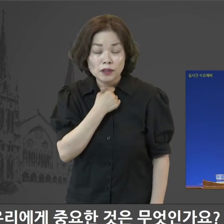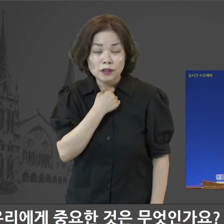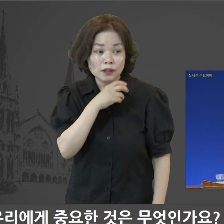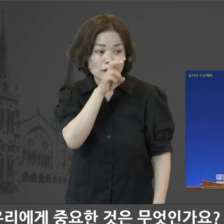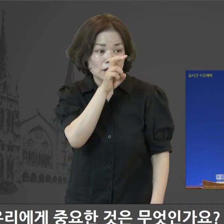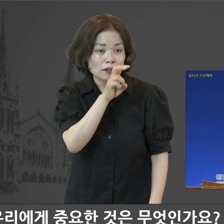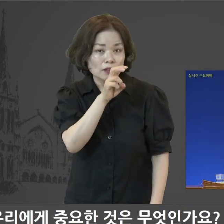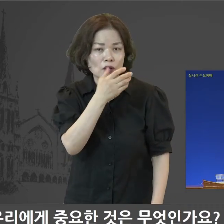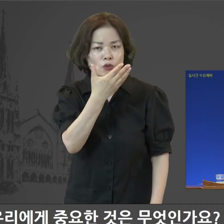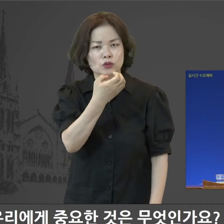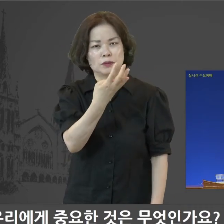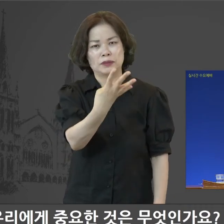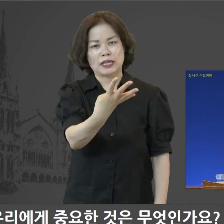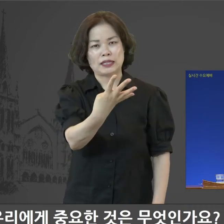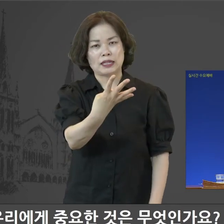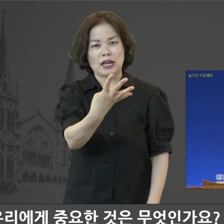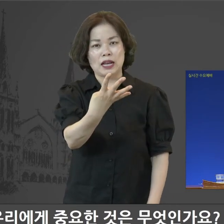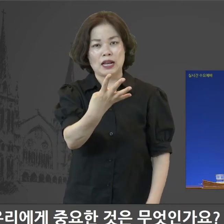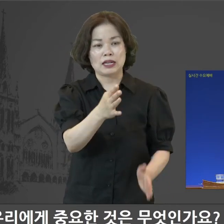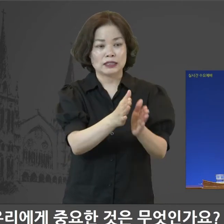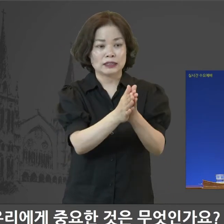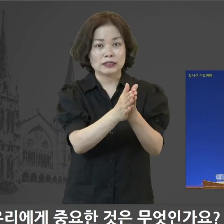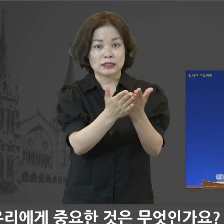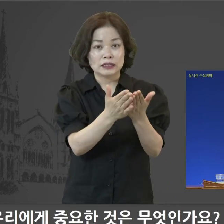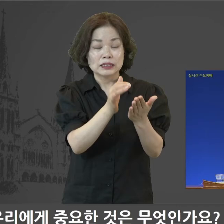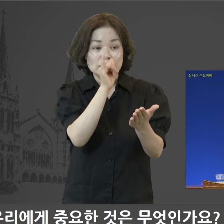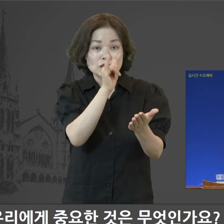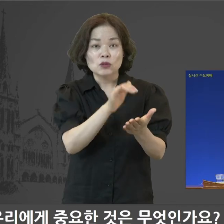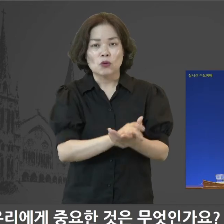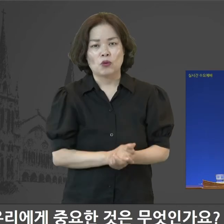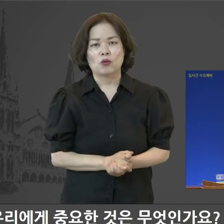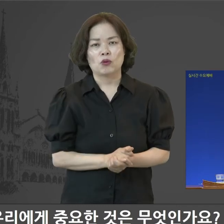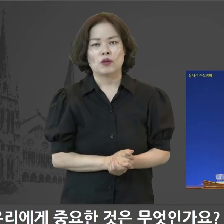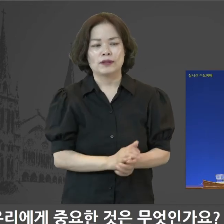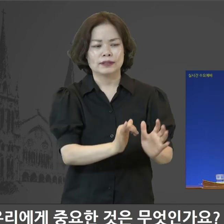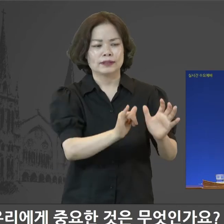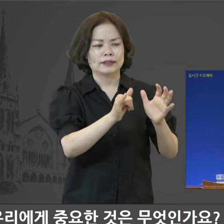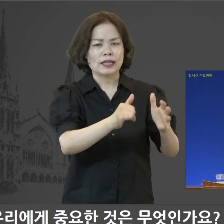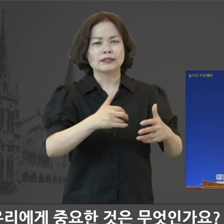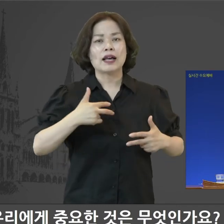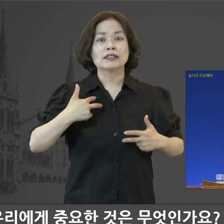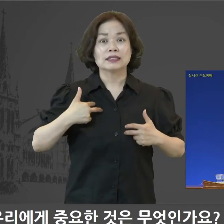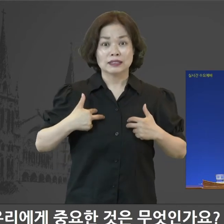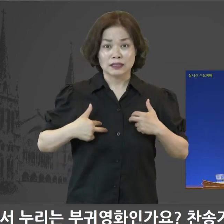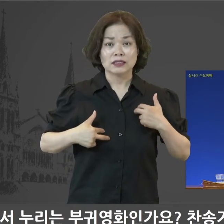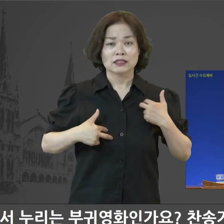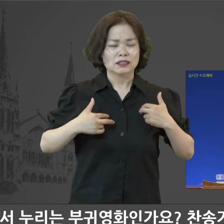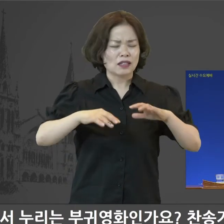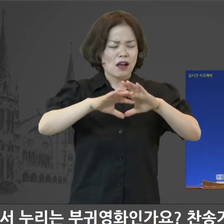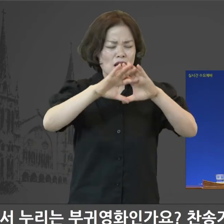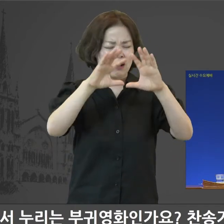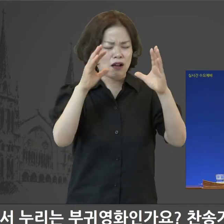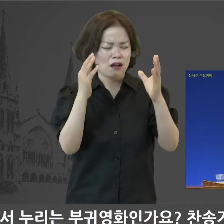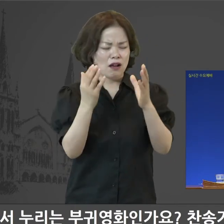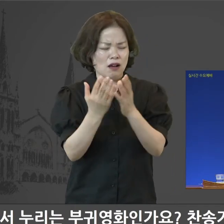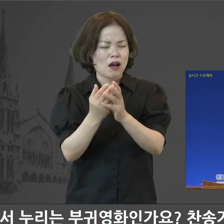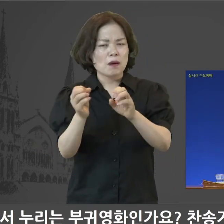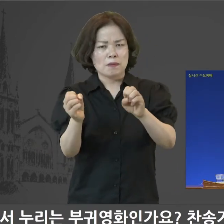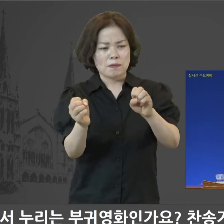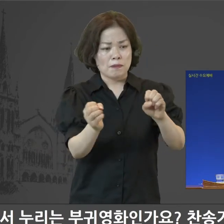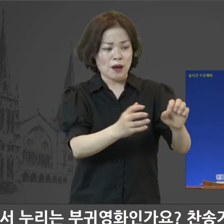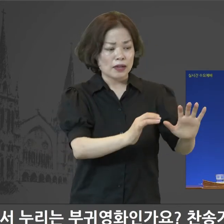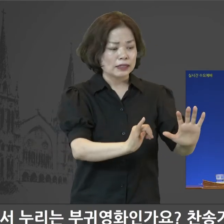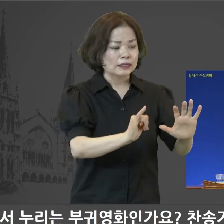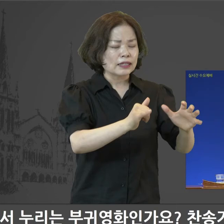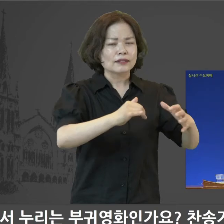찬송가 94장에 이런 가사가 있습니다. 세상 즐거움 다 버리고